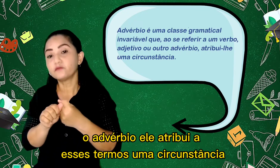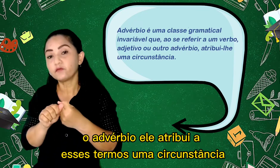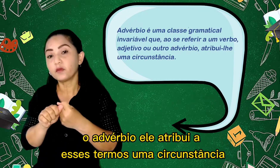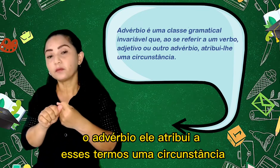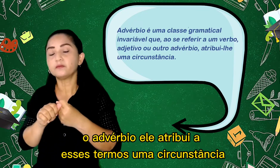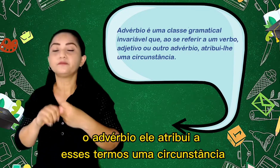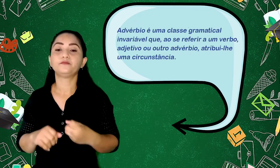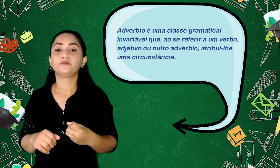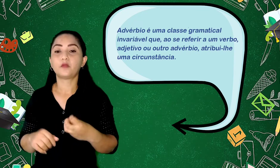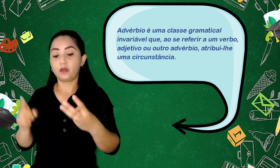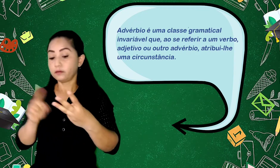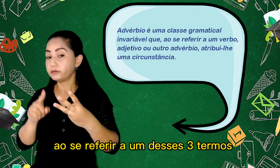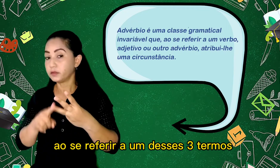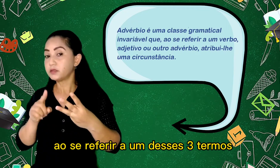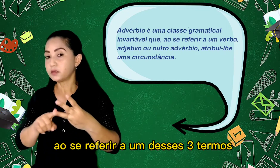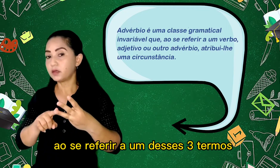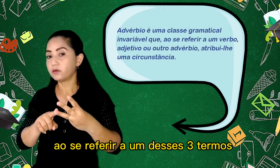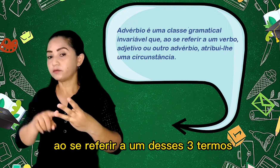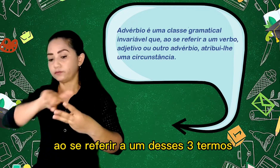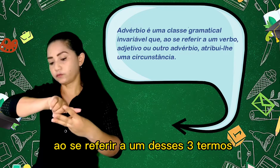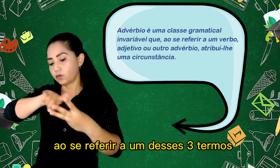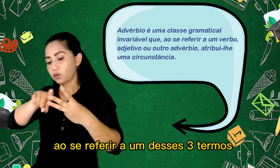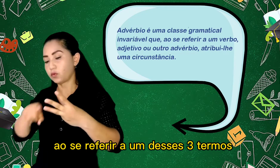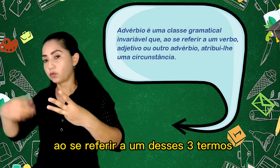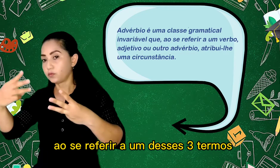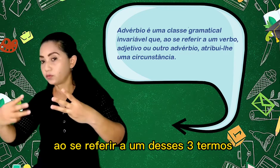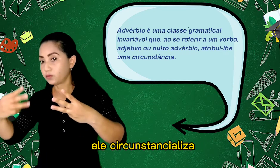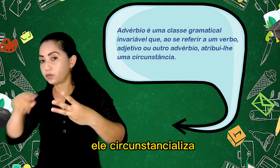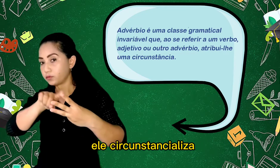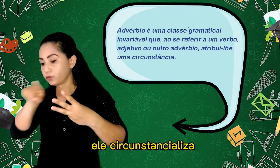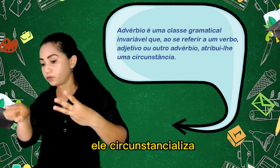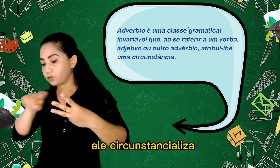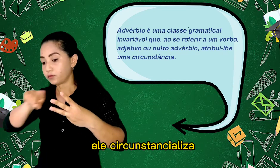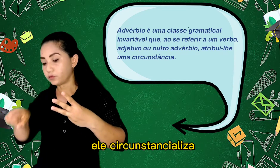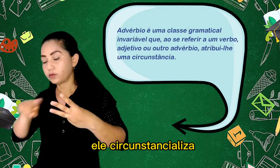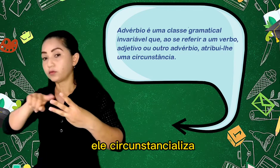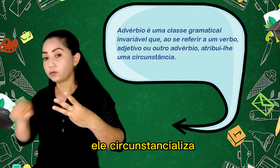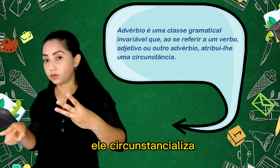uma circunstância. Ao se referir a um desses três termos, ele